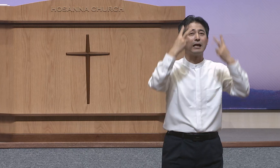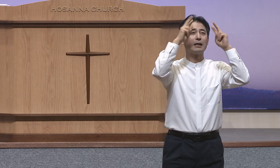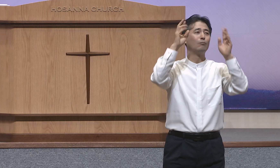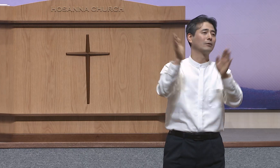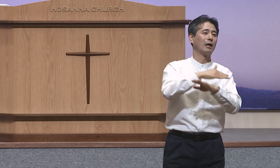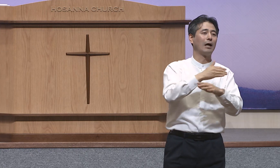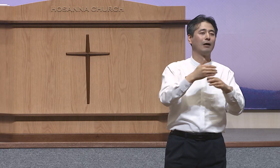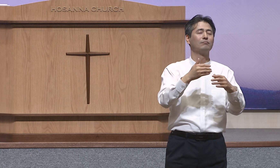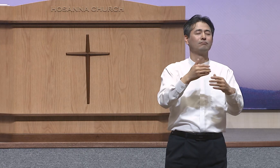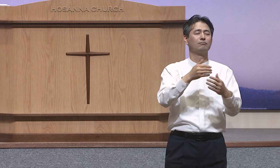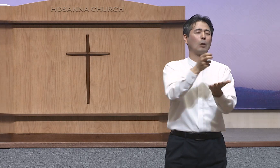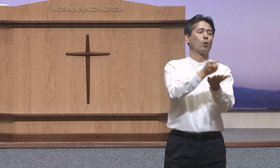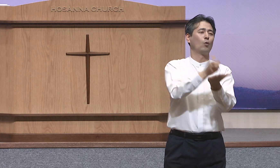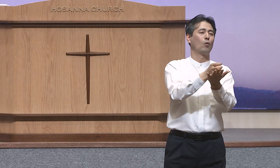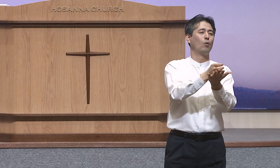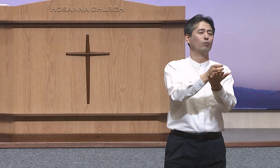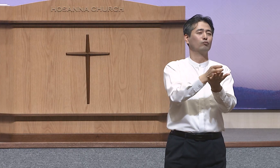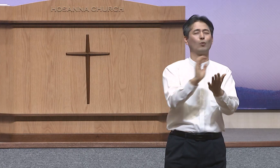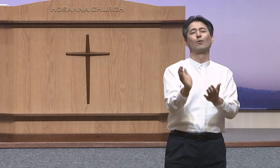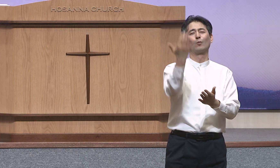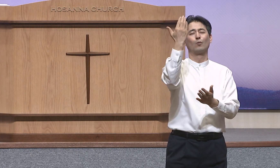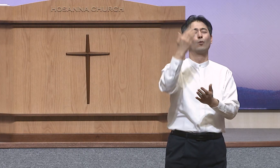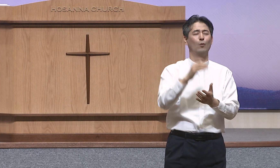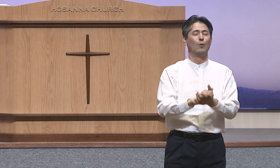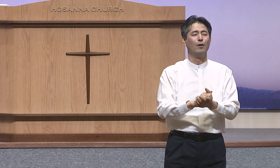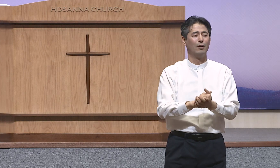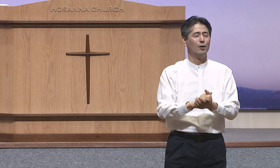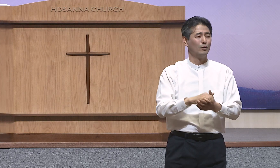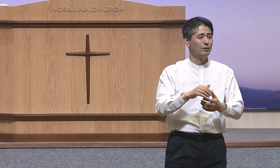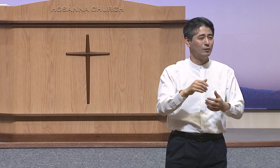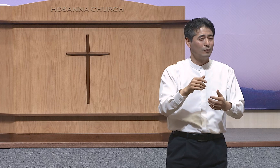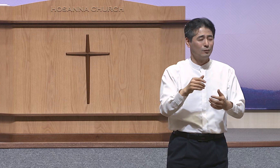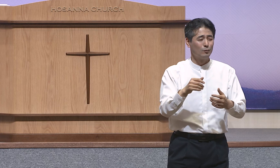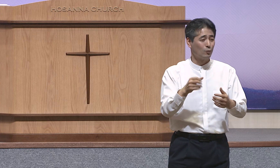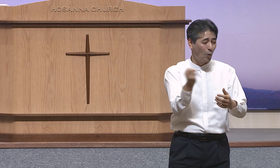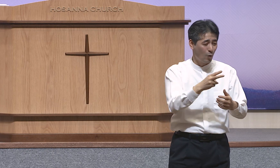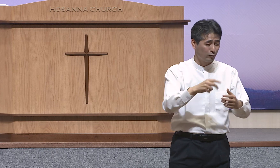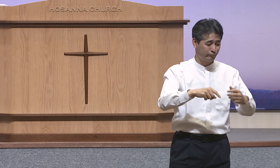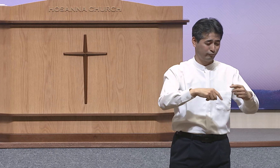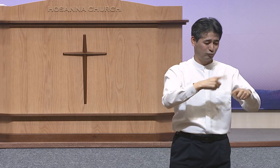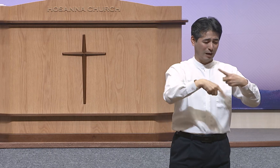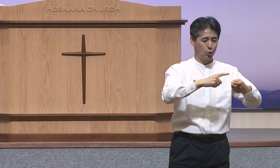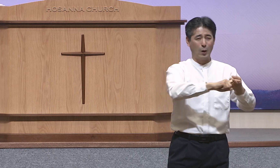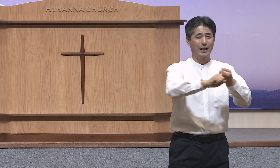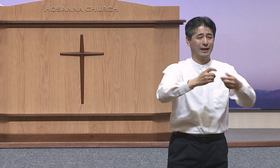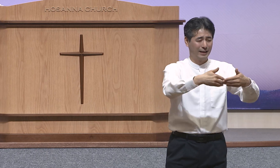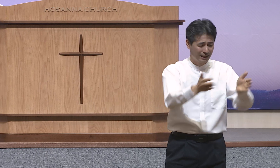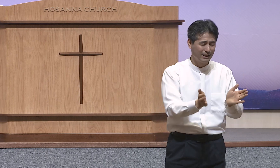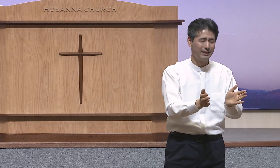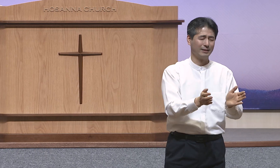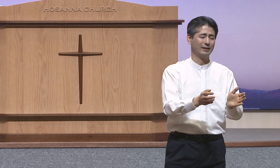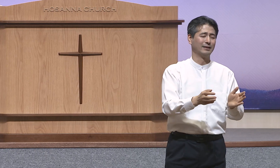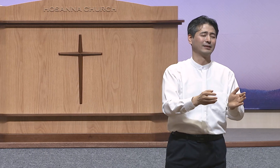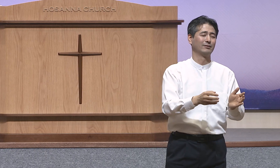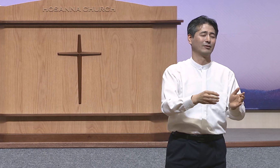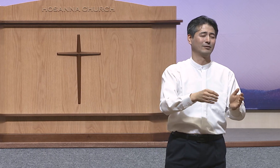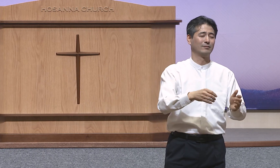통역도 이제 대학교 2학년 때부터 그 법으로 이제 그 학교 안에서